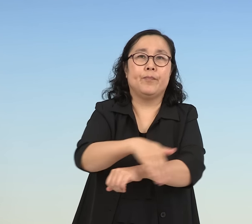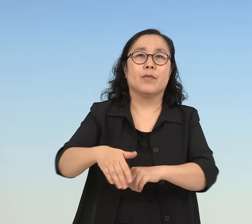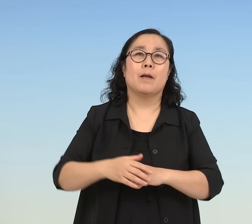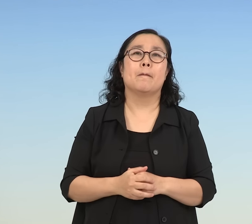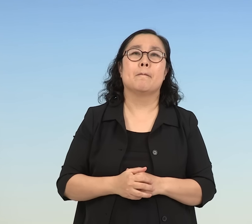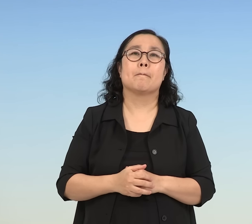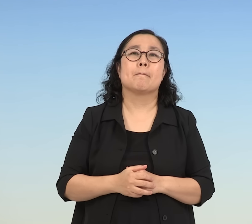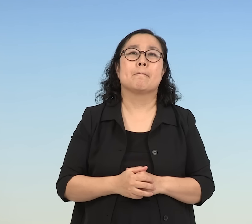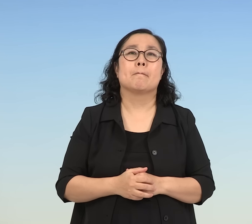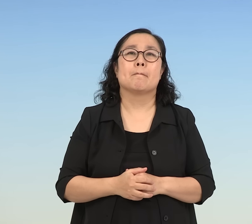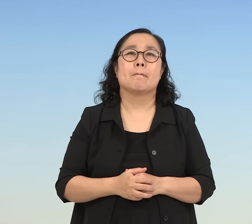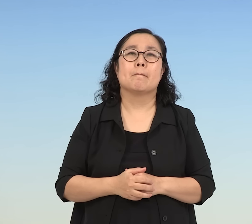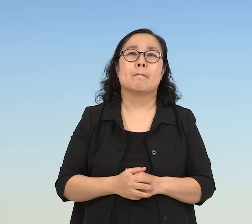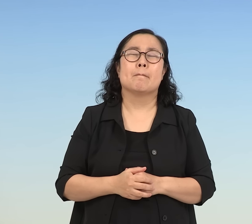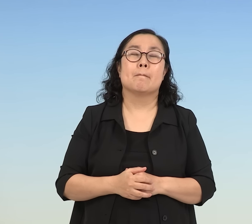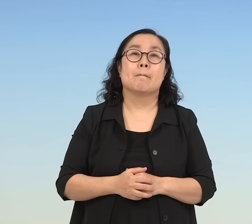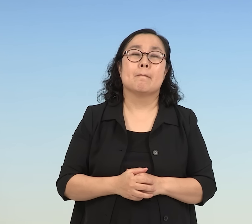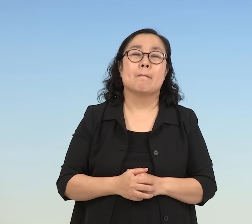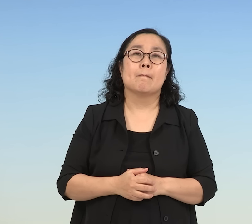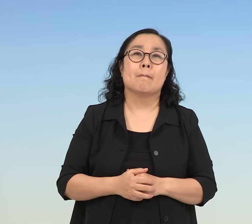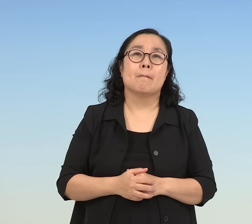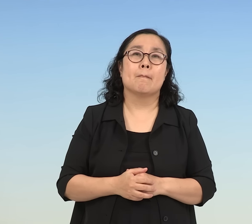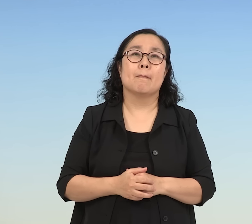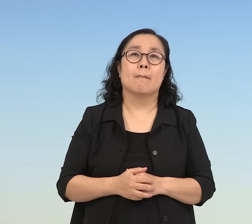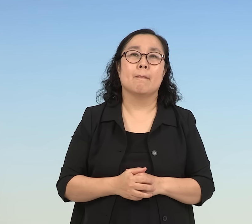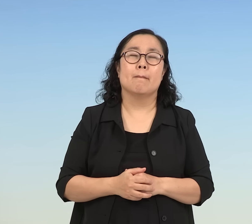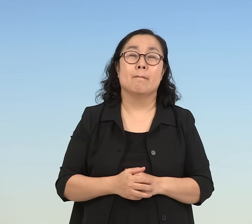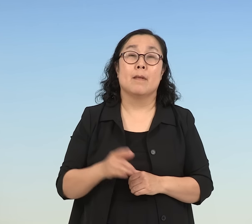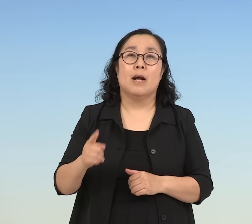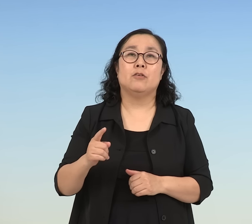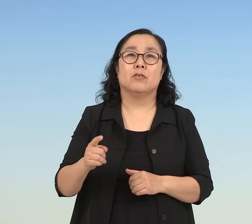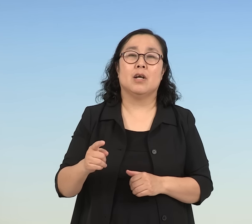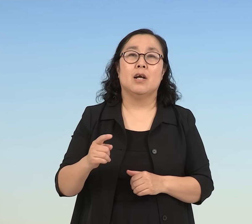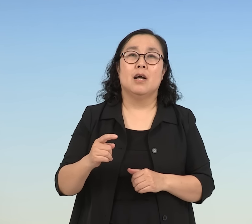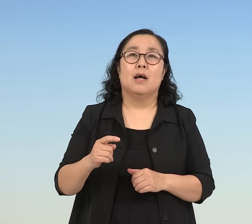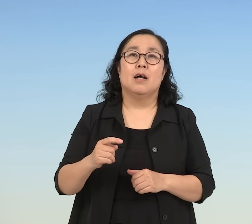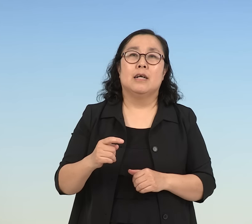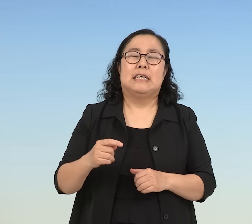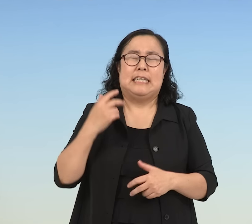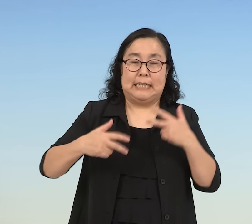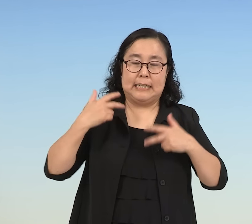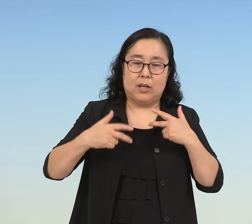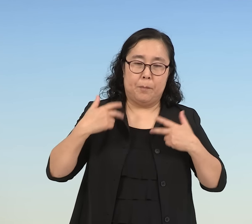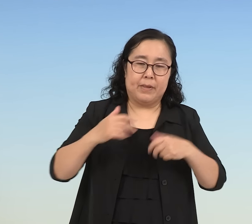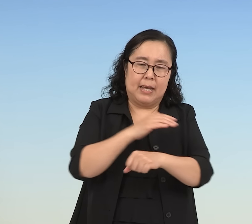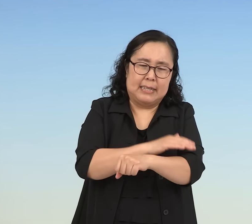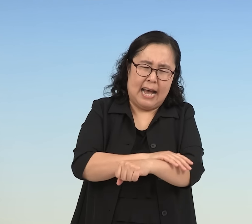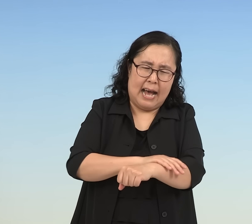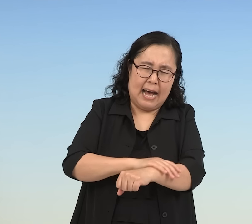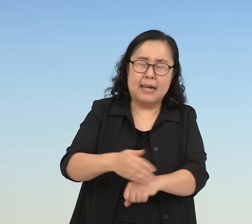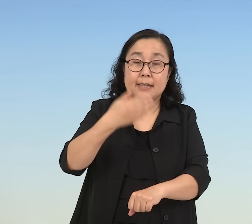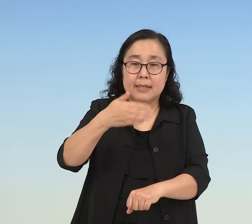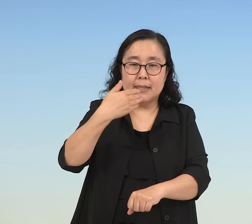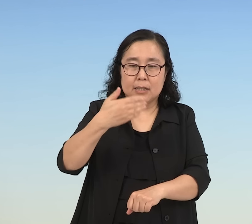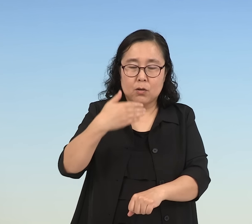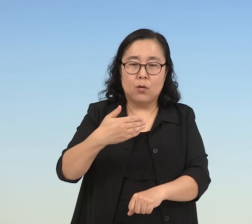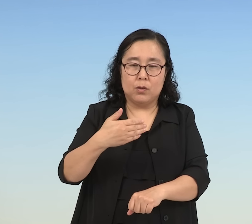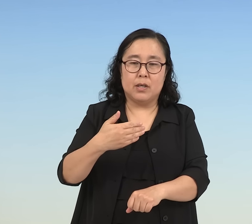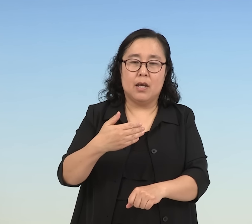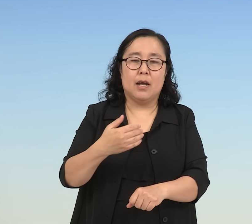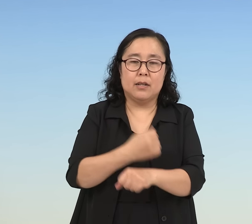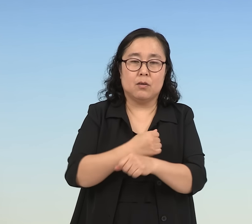가요. 이건 좀 과장 같고. 하여튼 막 씩씩하게 막 그냥 잘 드시고 어디 잘 가시고